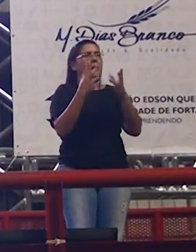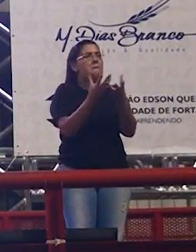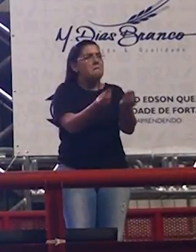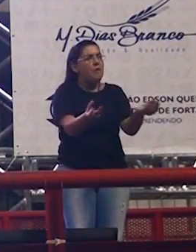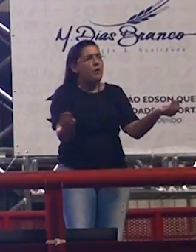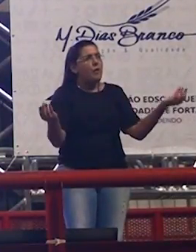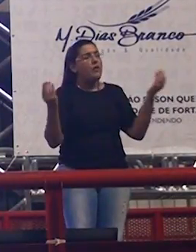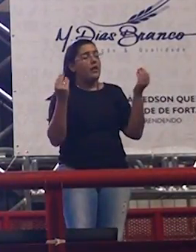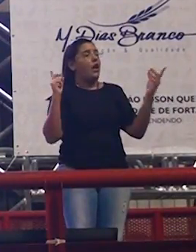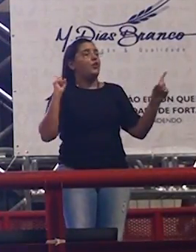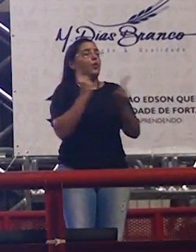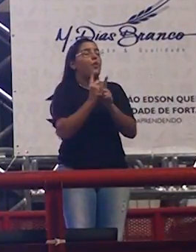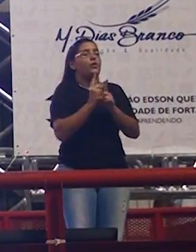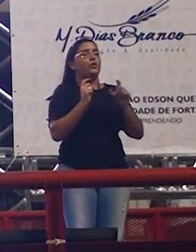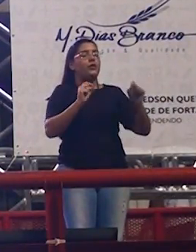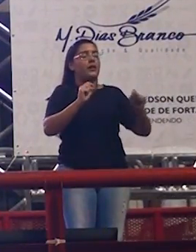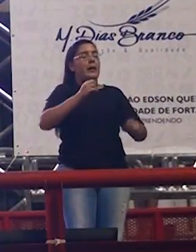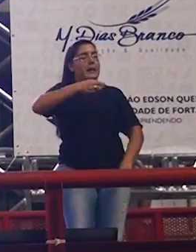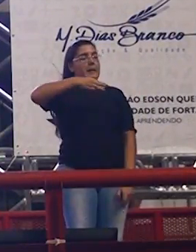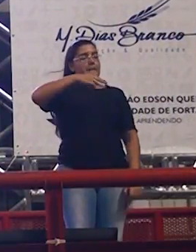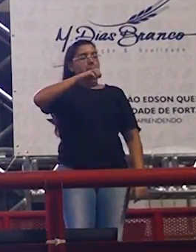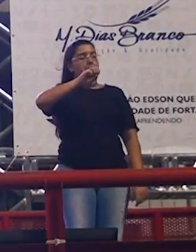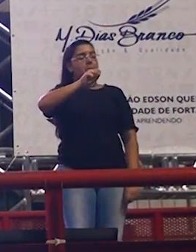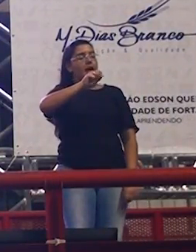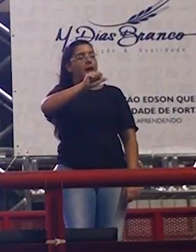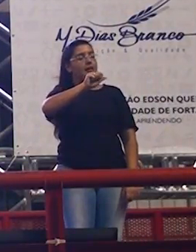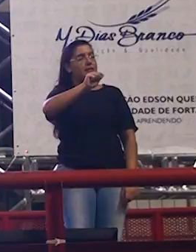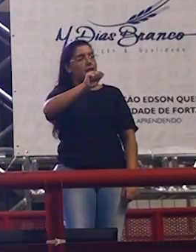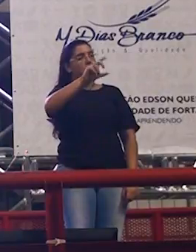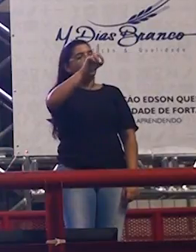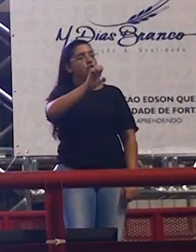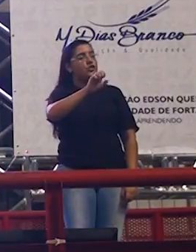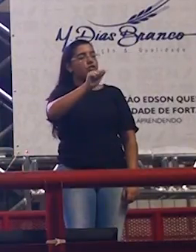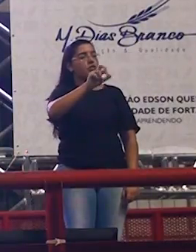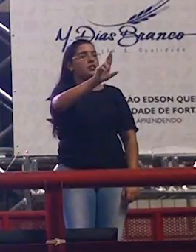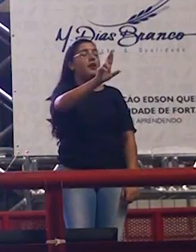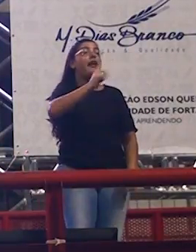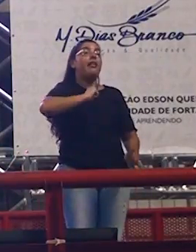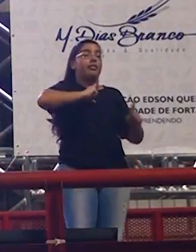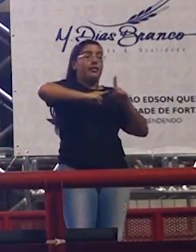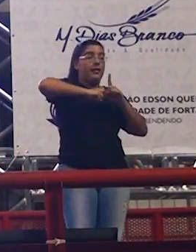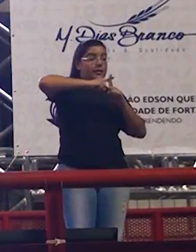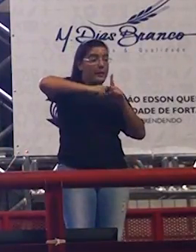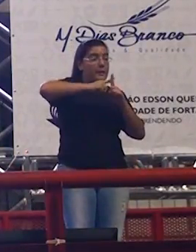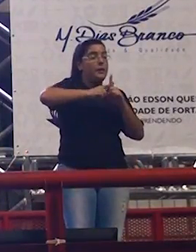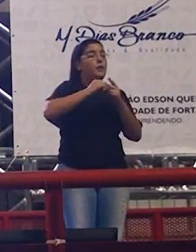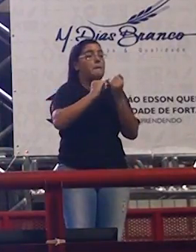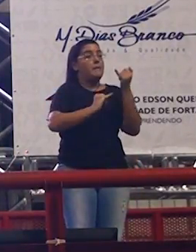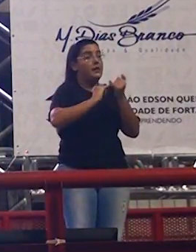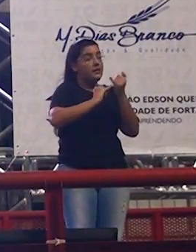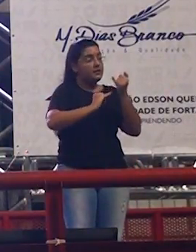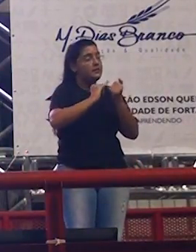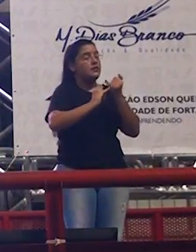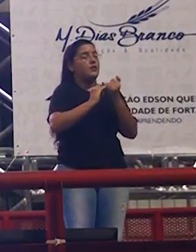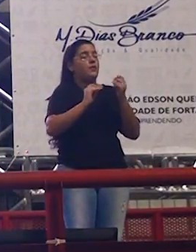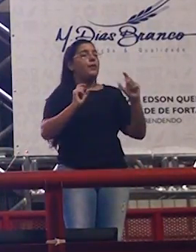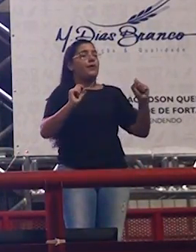blocos, identificamos as massas de ar, que por possuírem temperatura e umidade semelhantes,